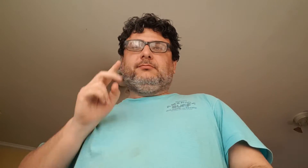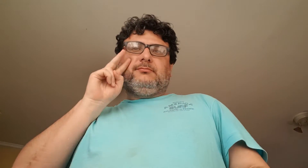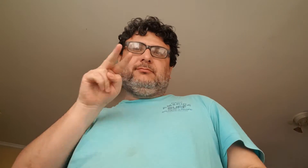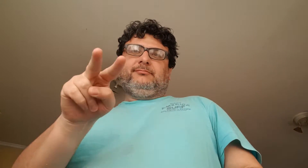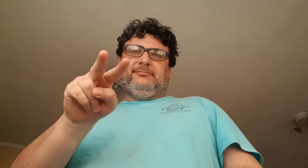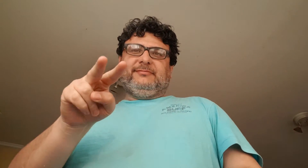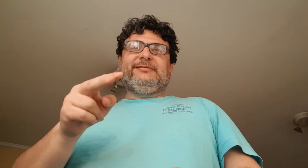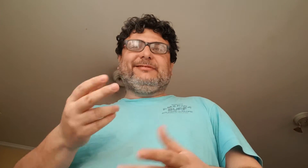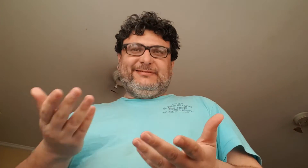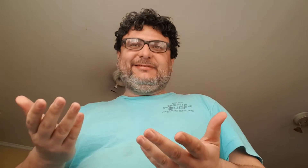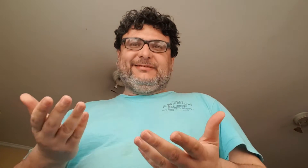en